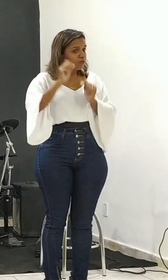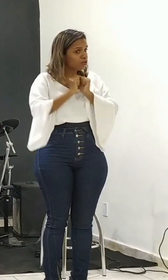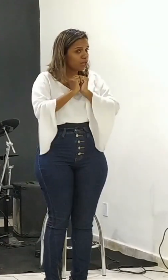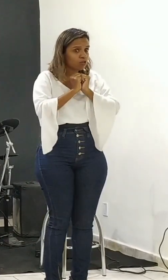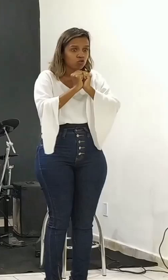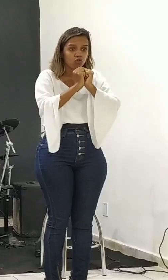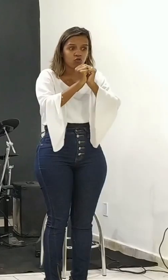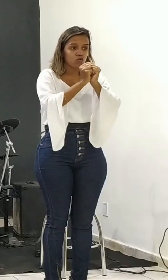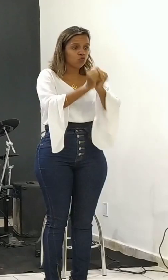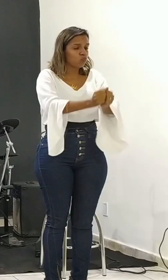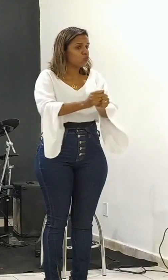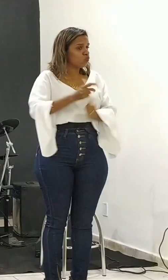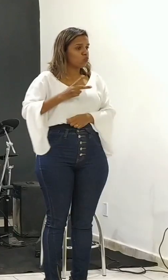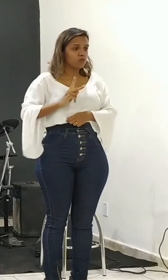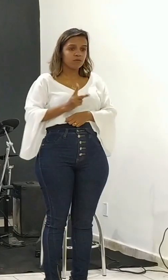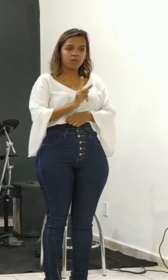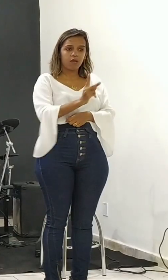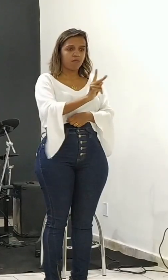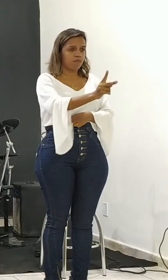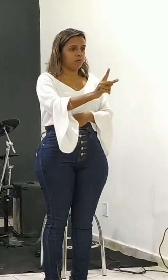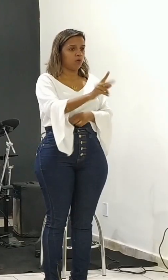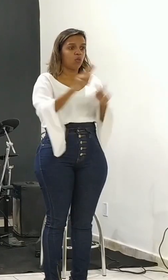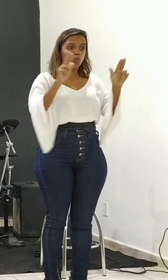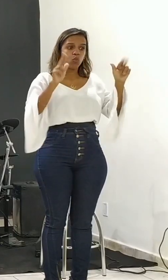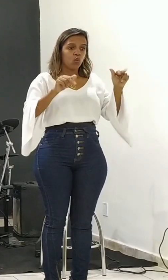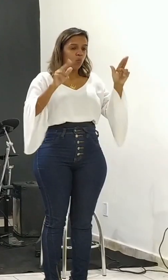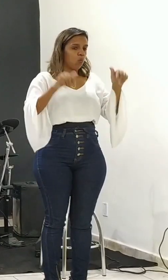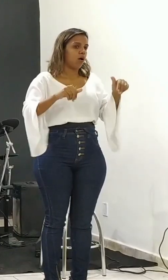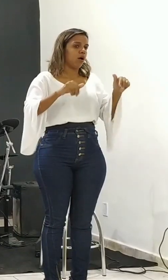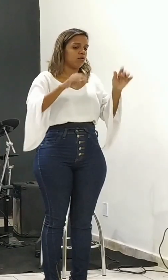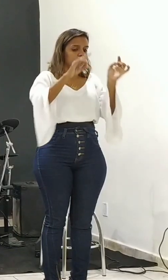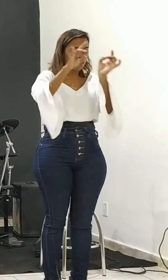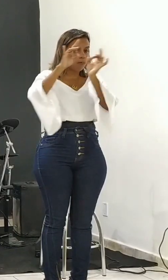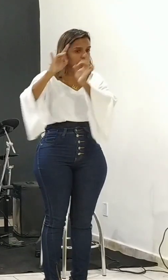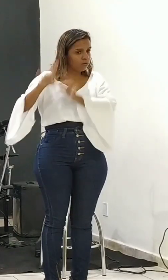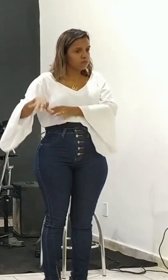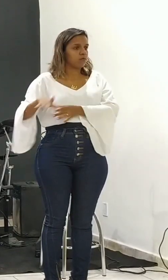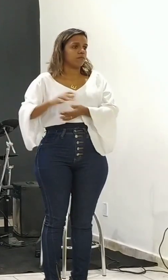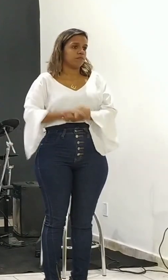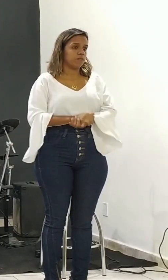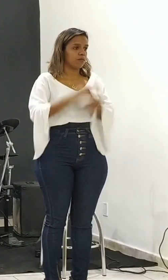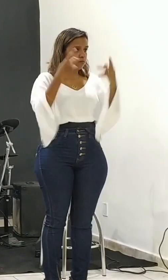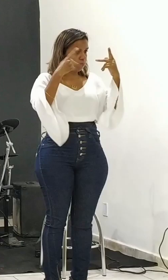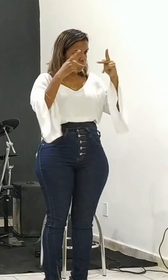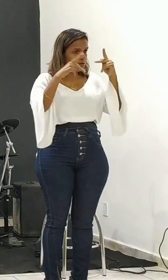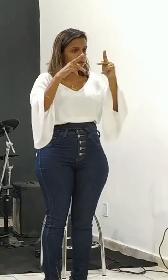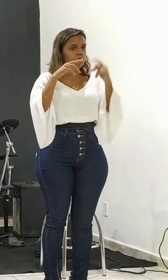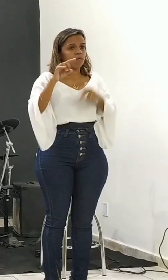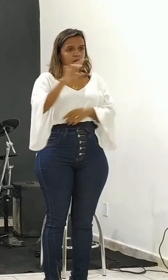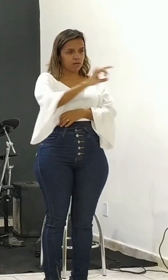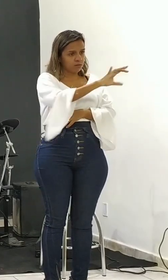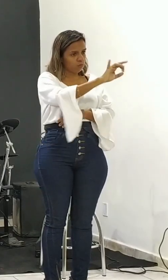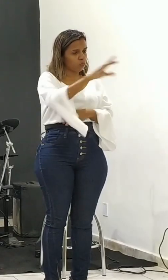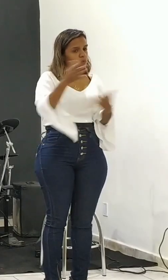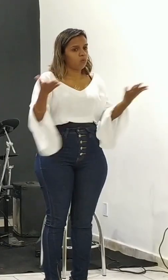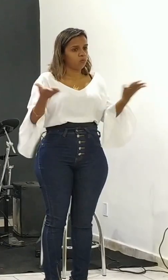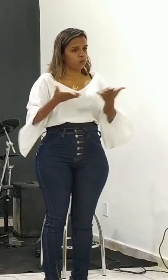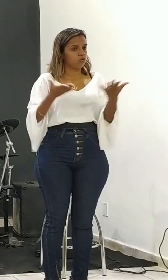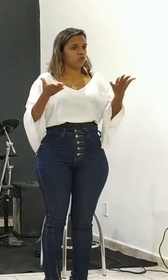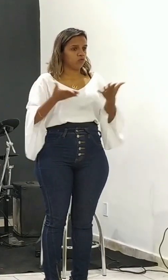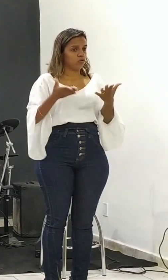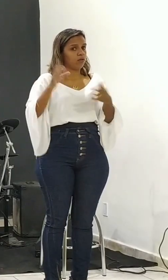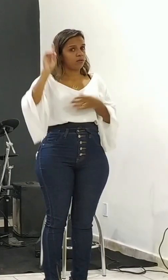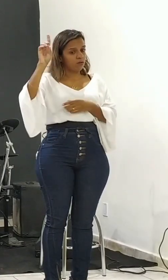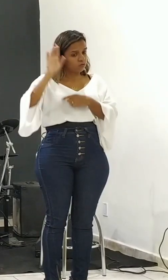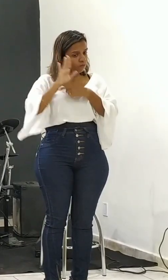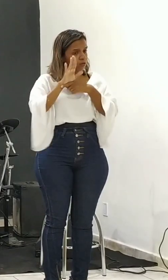te desamparará. Amém? É para você essa mensagem. Deus vai